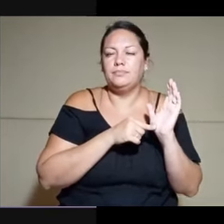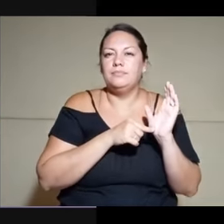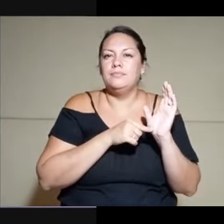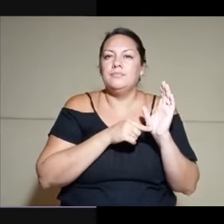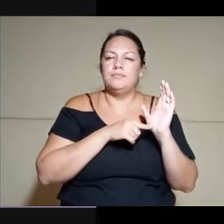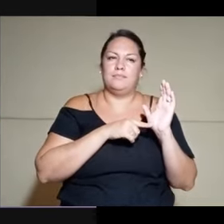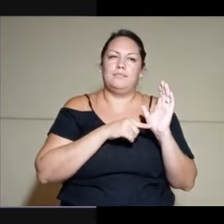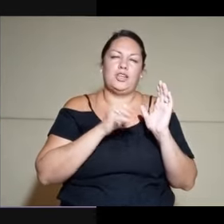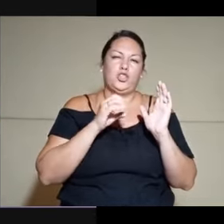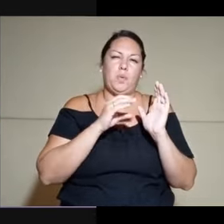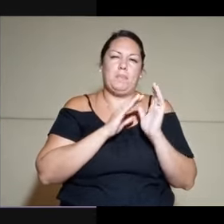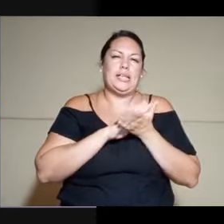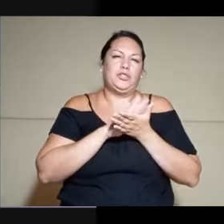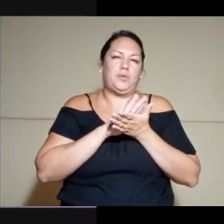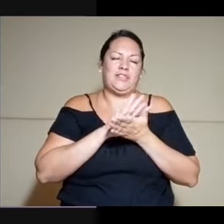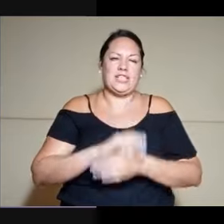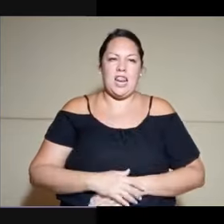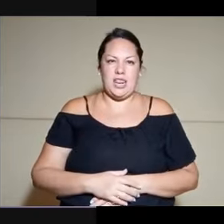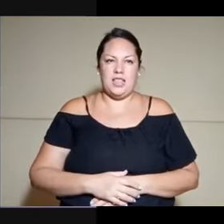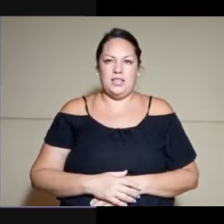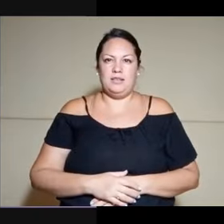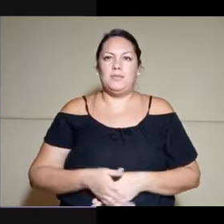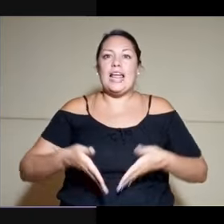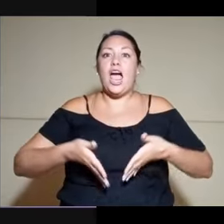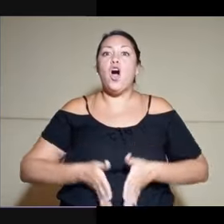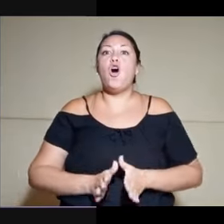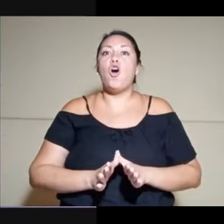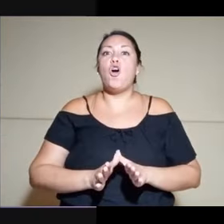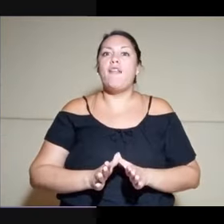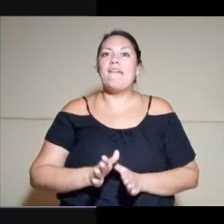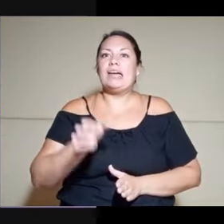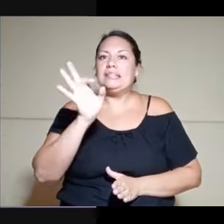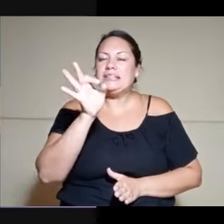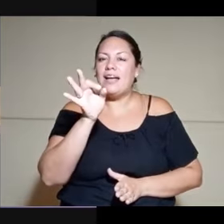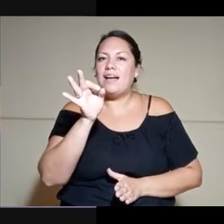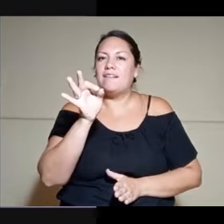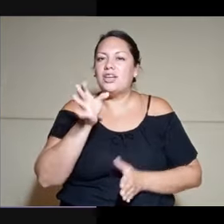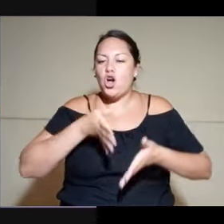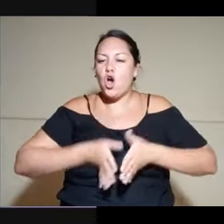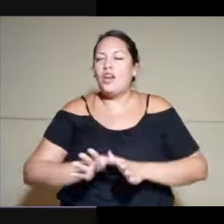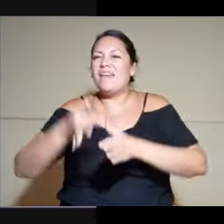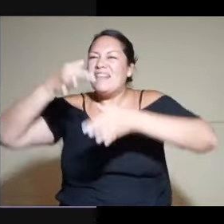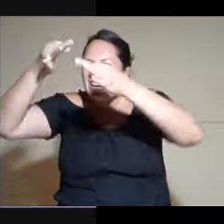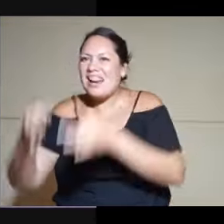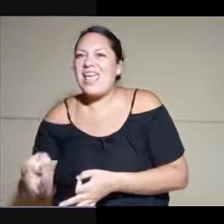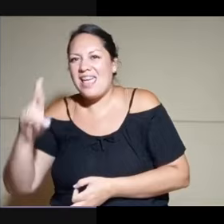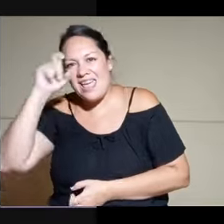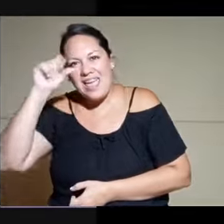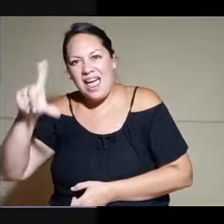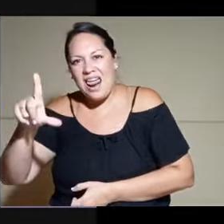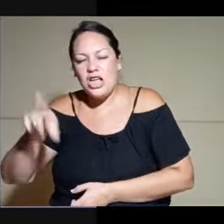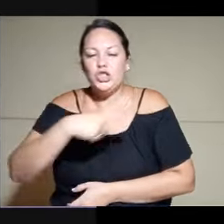está. Y de los pares craneales ustedes se tienen que estudiar como yo se los estoy dando los núcleos, porque los pares craneales es un lío para estudiar